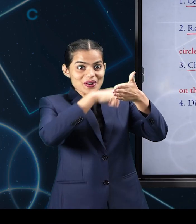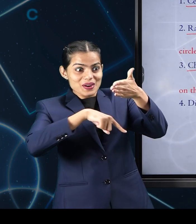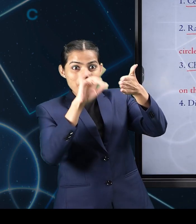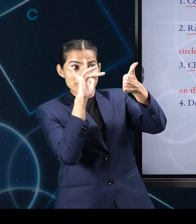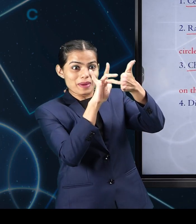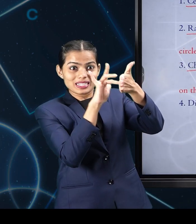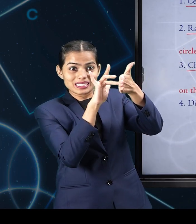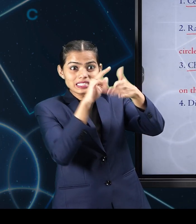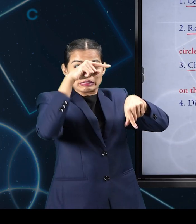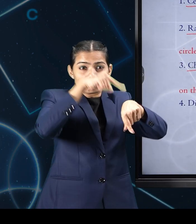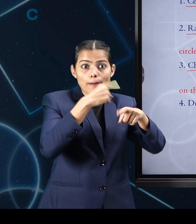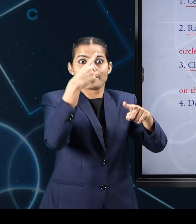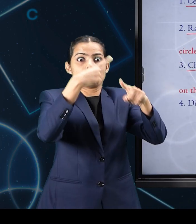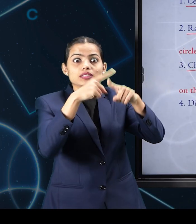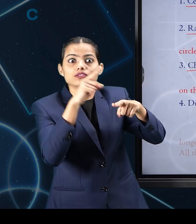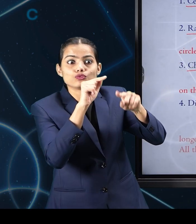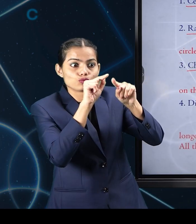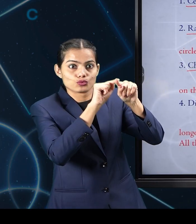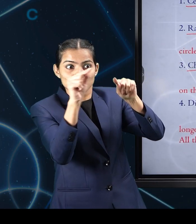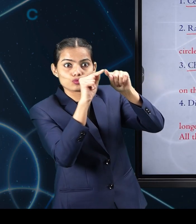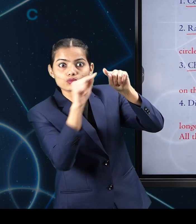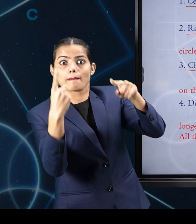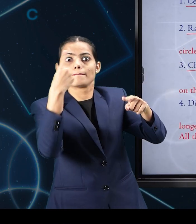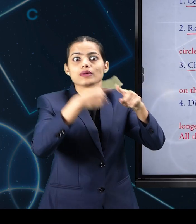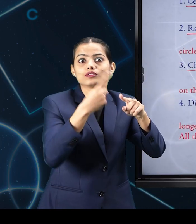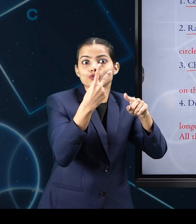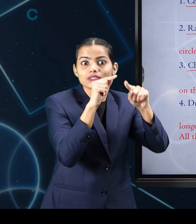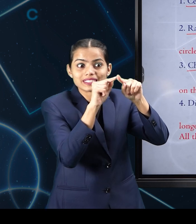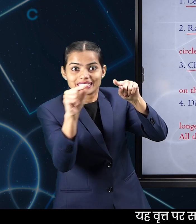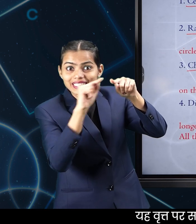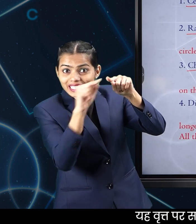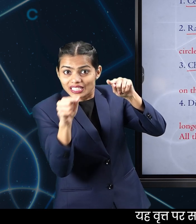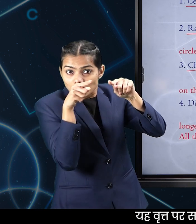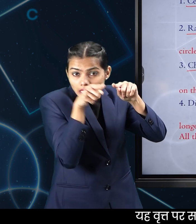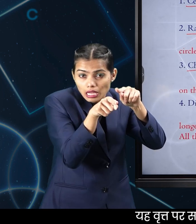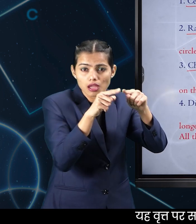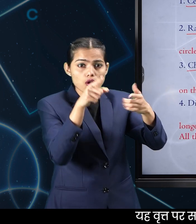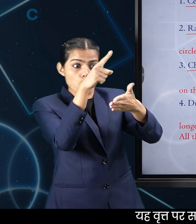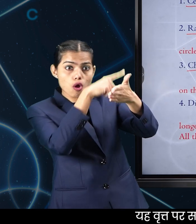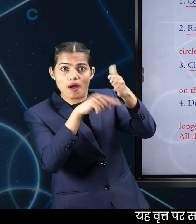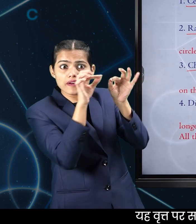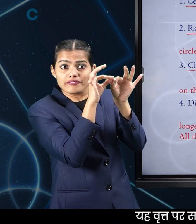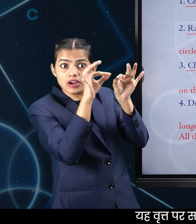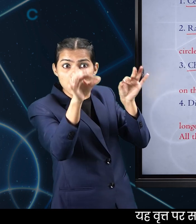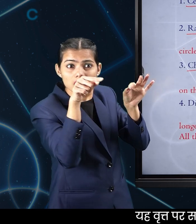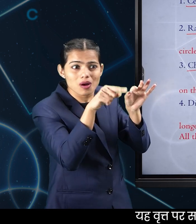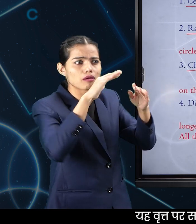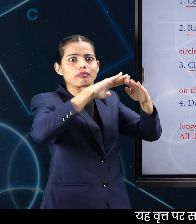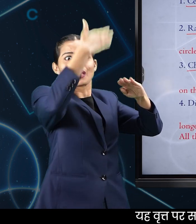व्यास व्यास त्रिज्या का 2 गुना है। यह वृत्त पर सबसे लंबी जीवा है